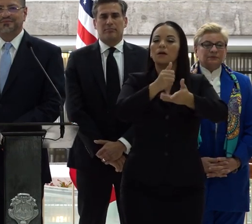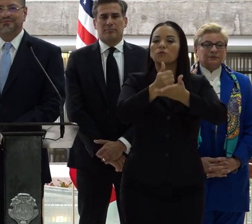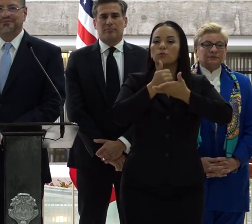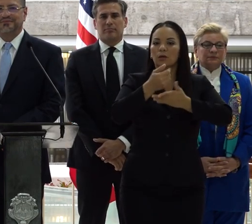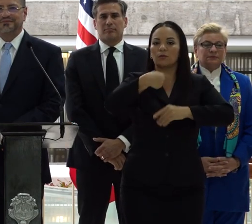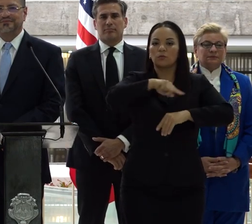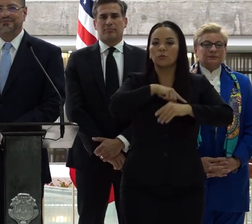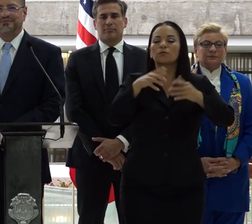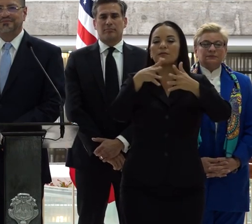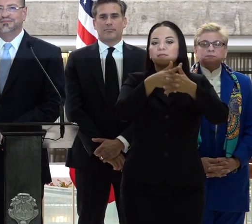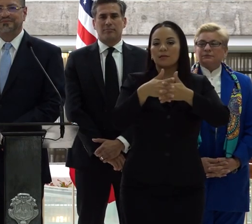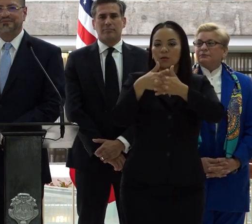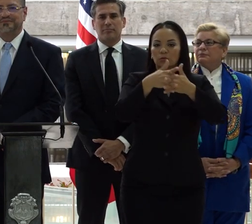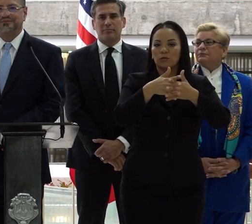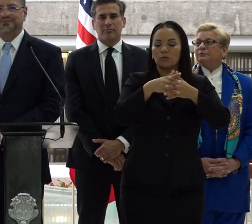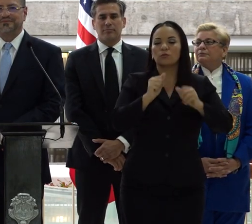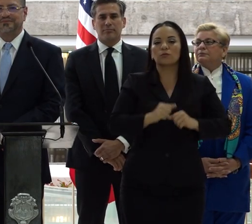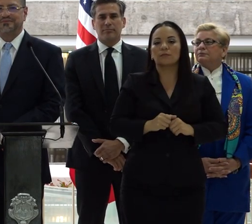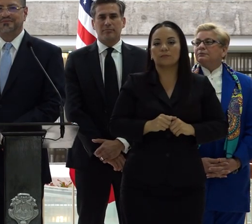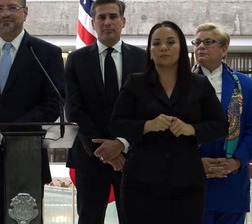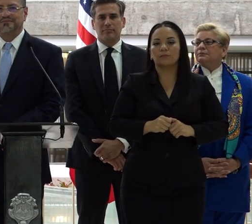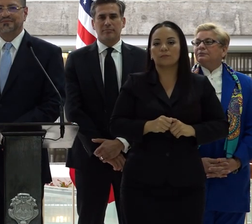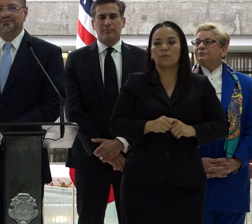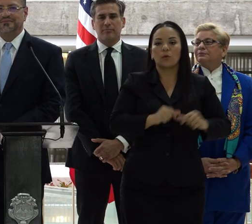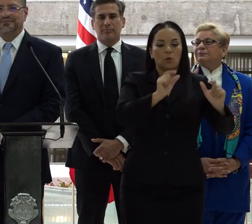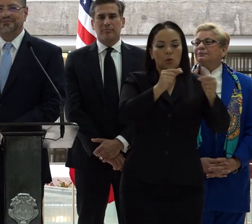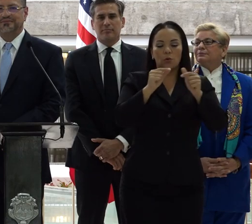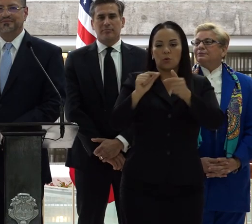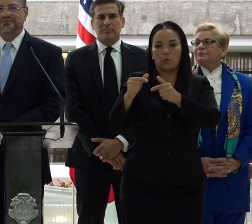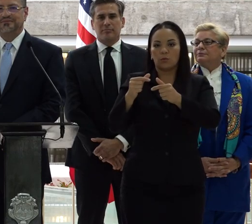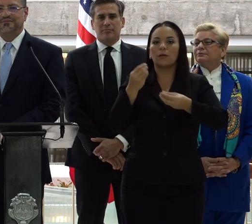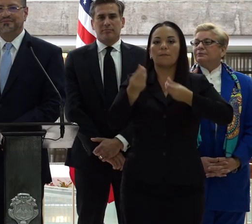nosotros en Estados Unidos con las cadenas de producción.